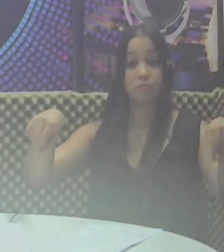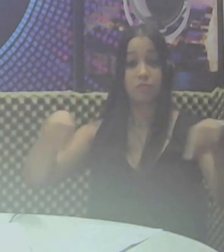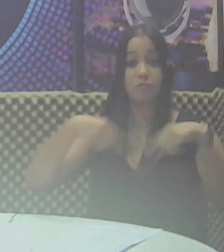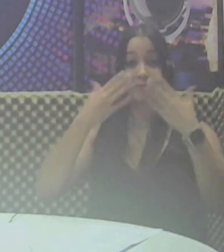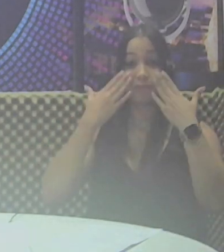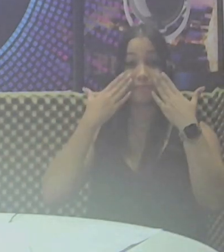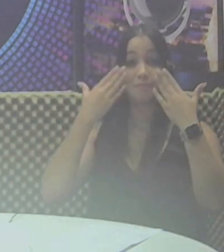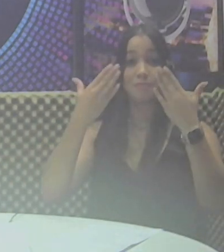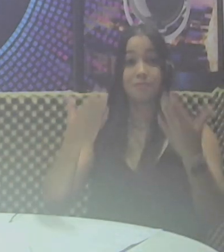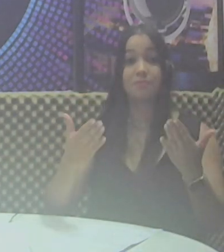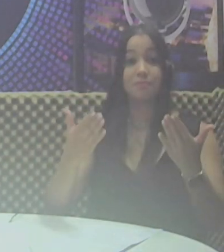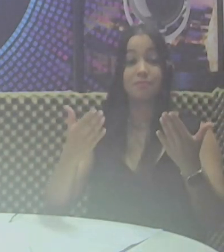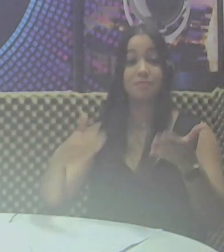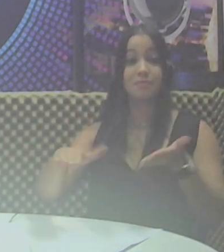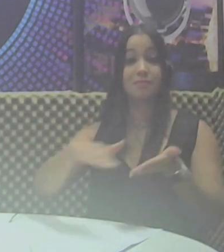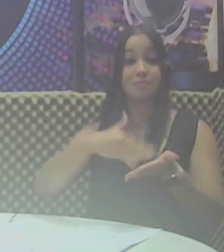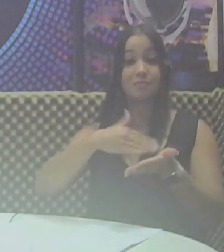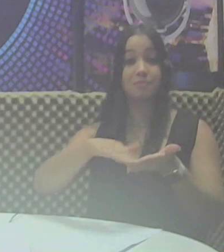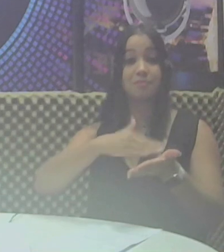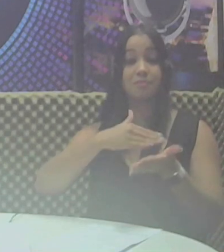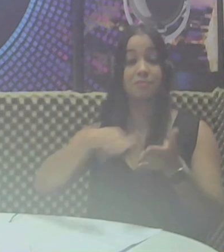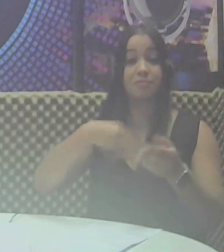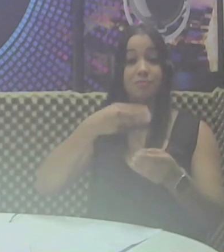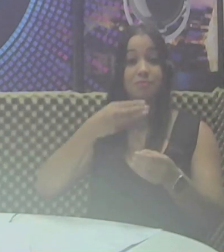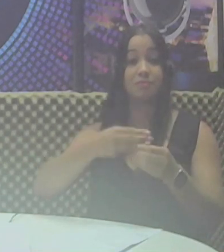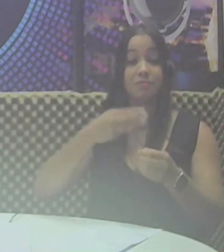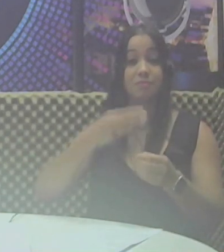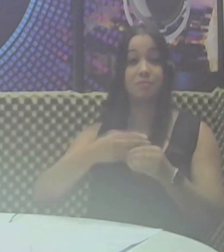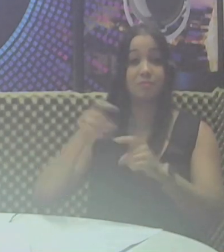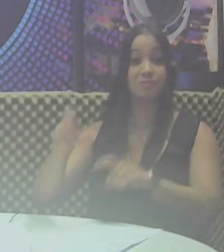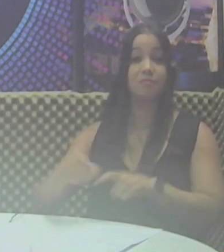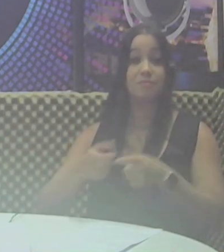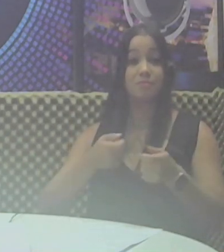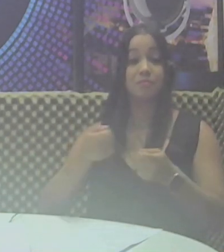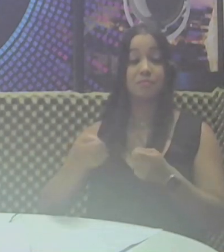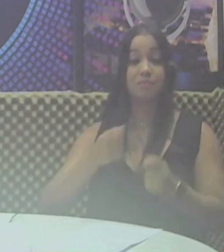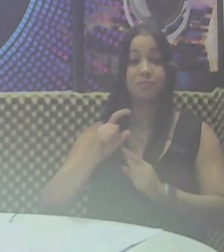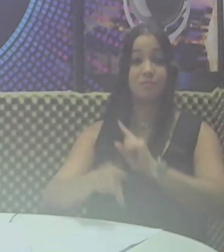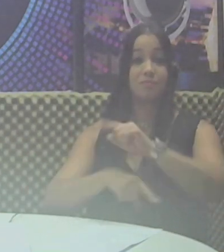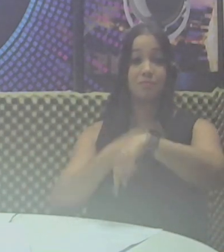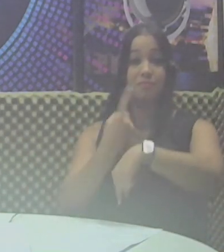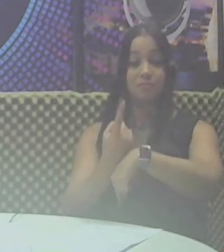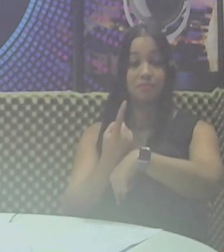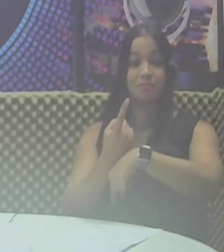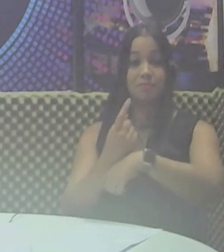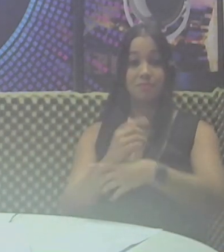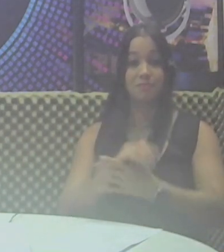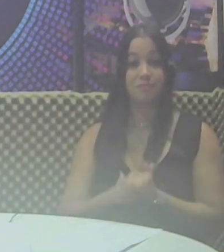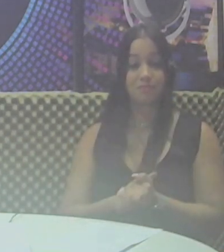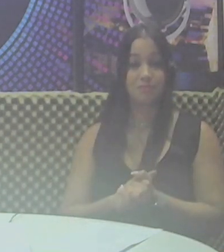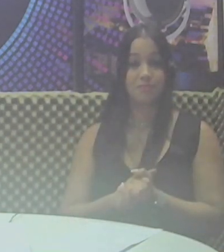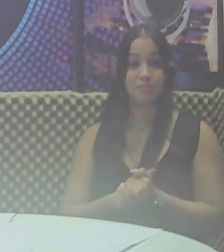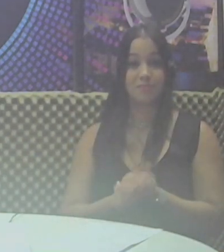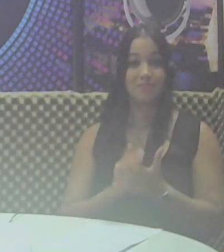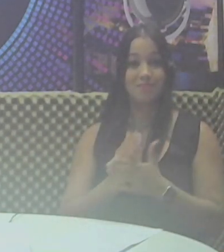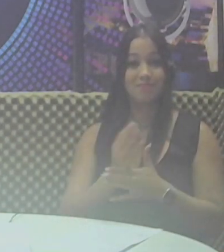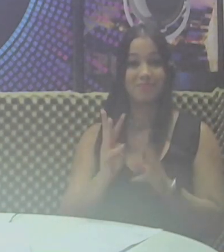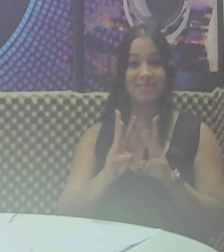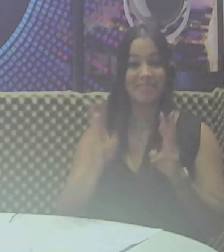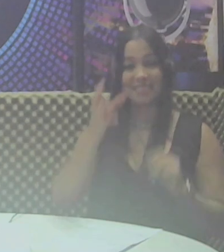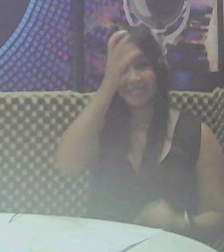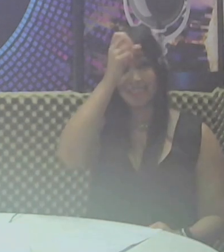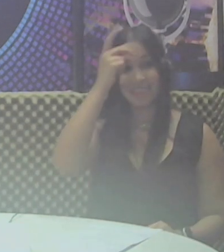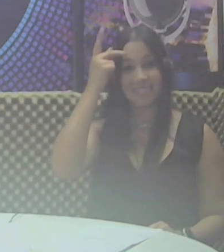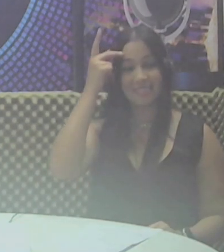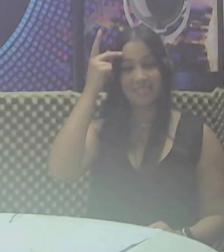da Secretaria Municipal de Agronegócio, Economia e Inovação. Acesse o portal da Prefeitura de Uberlândia e